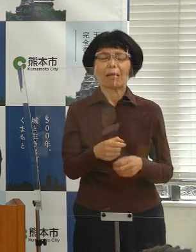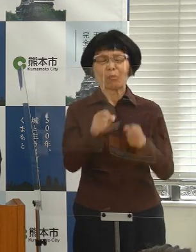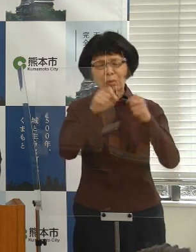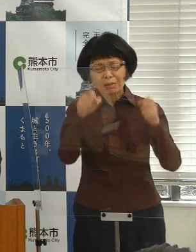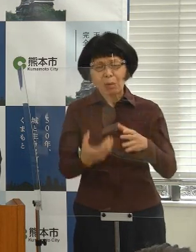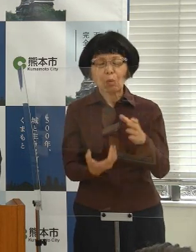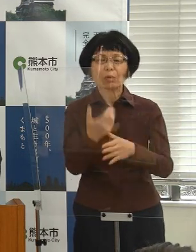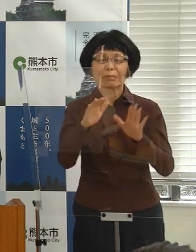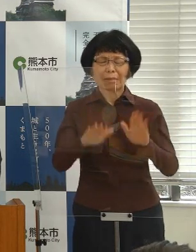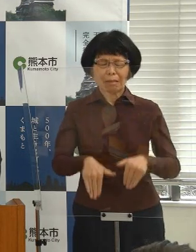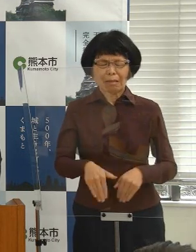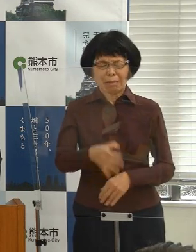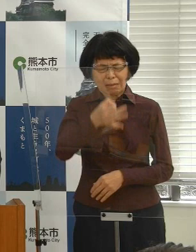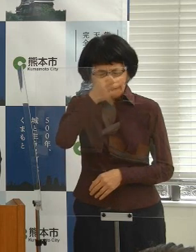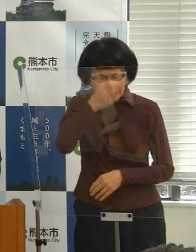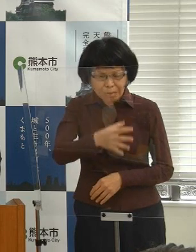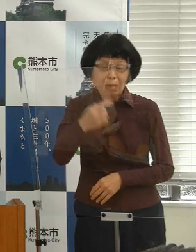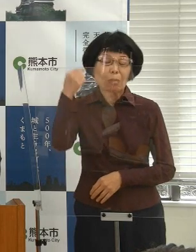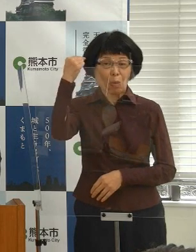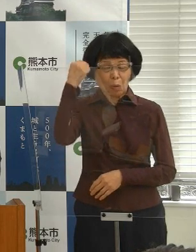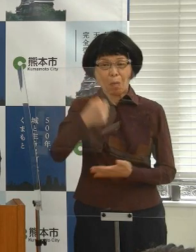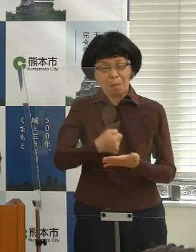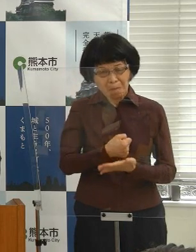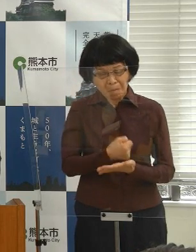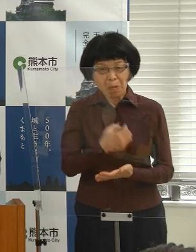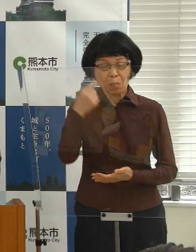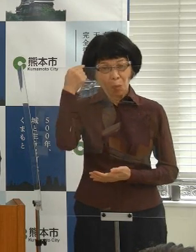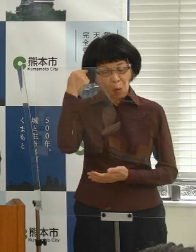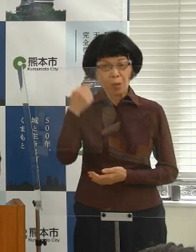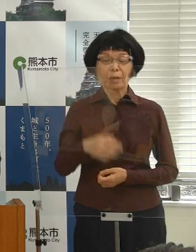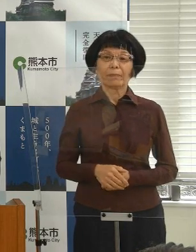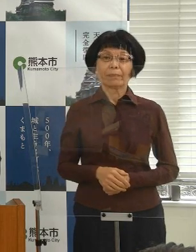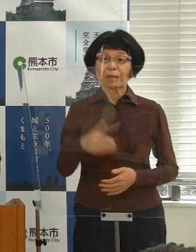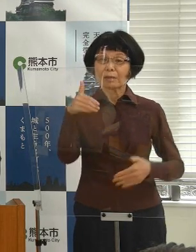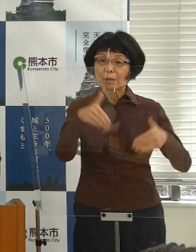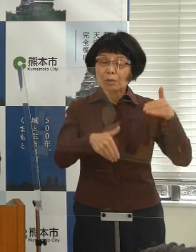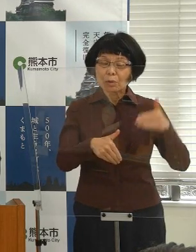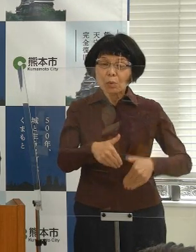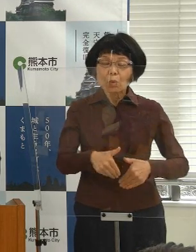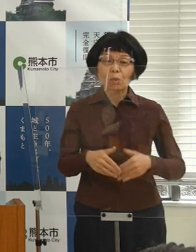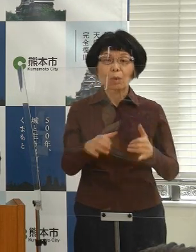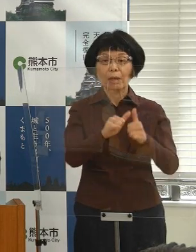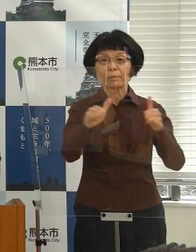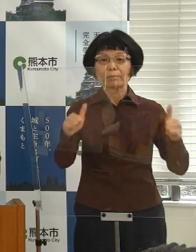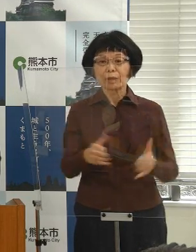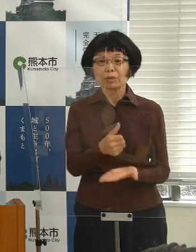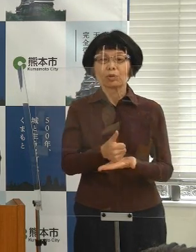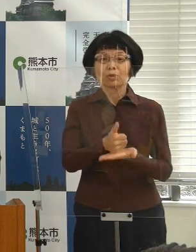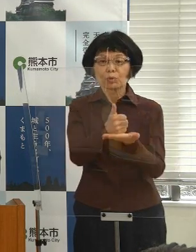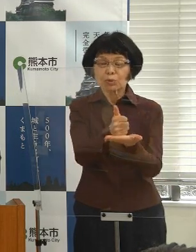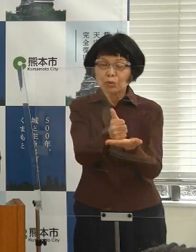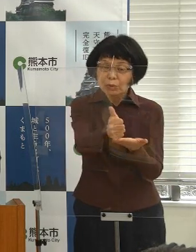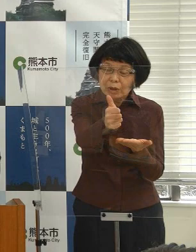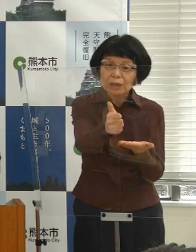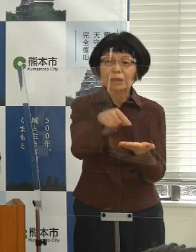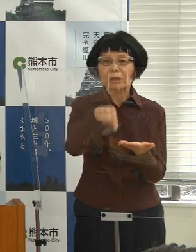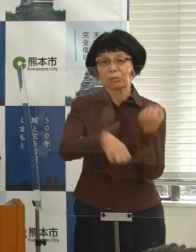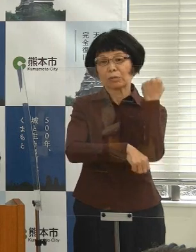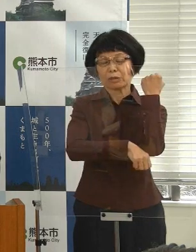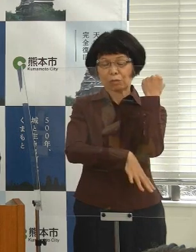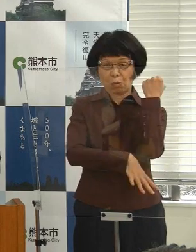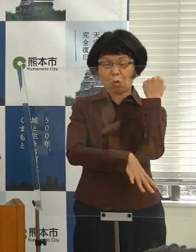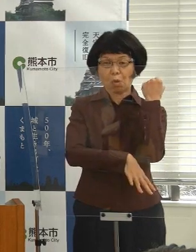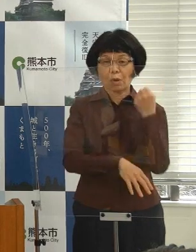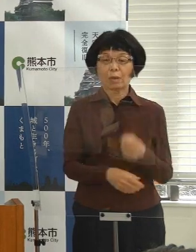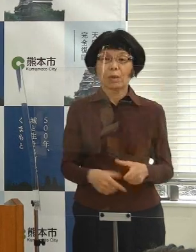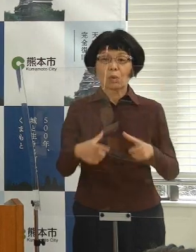ております。言うまでもなく選挙は民主主義の根幹をなすものであり、国民がその権利を